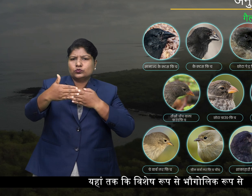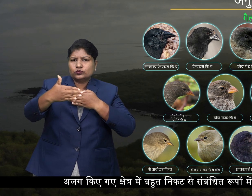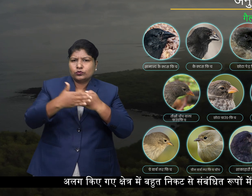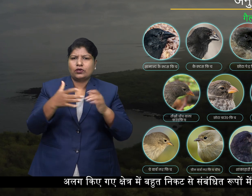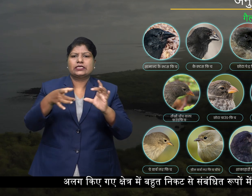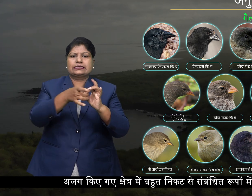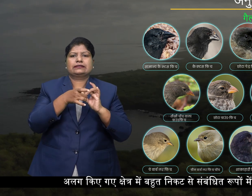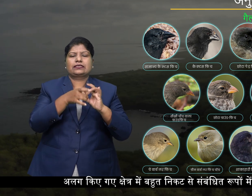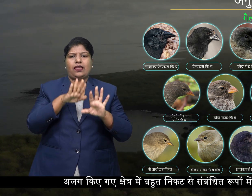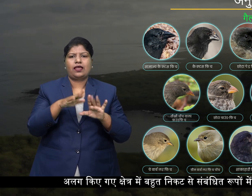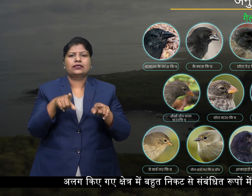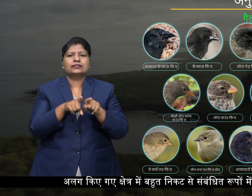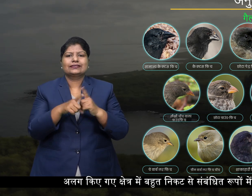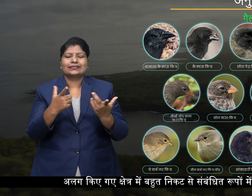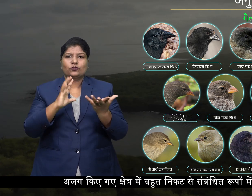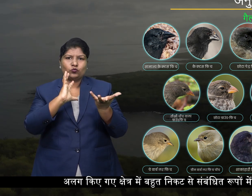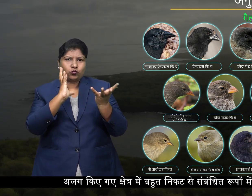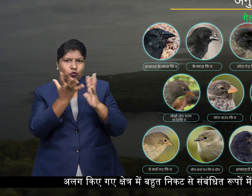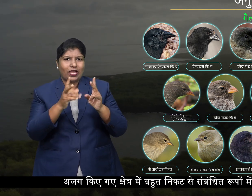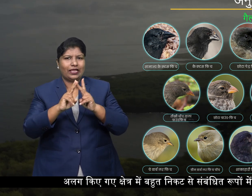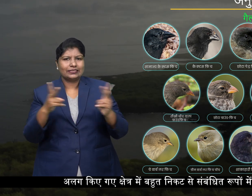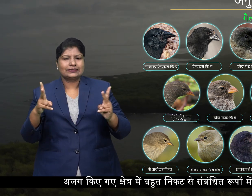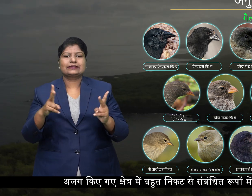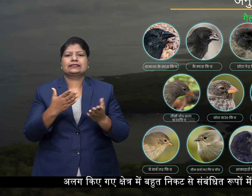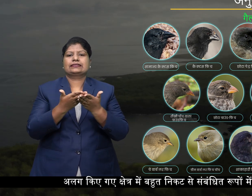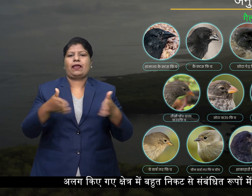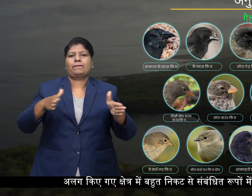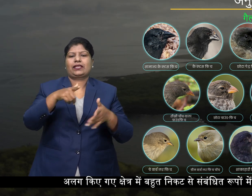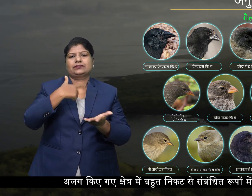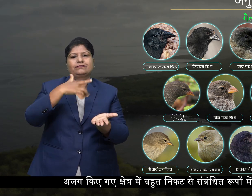अलग किए गए क्षेत्र में बहुत निकट से संबंध रूप में भी।